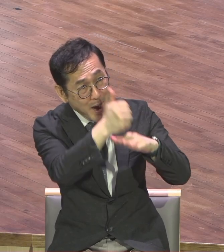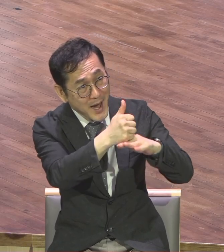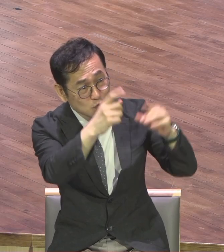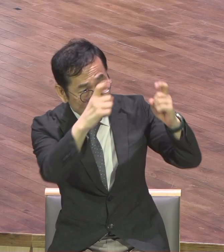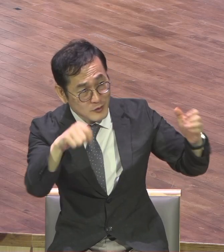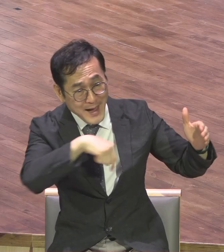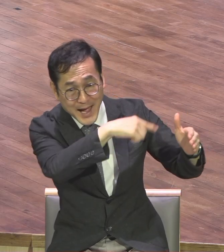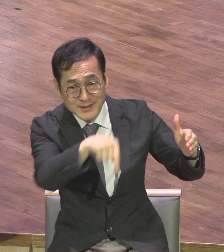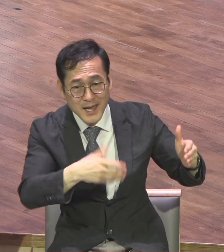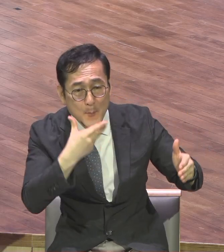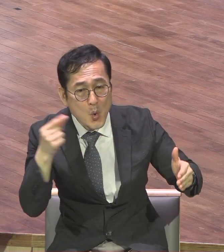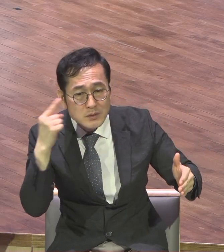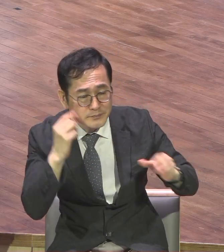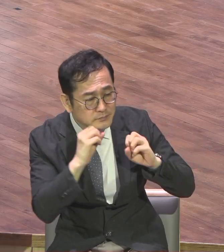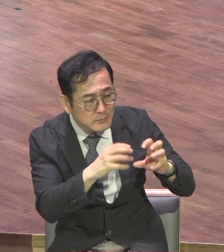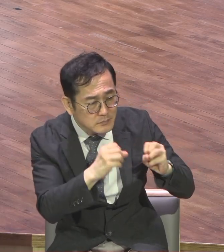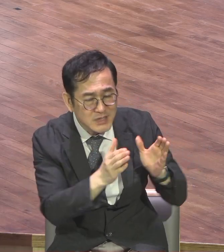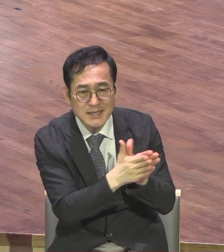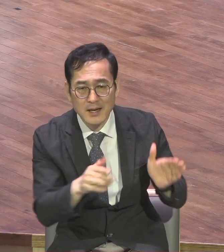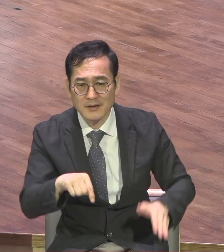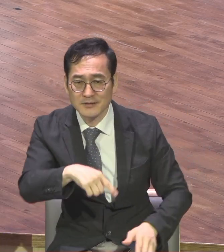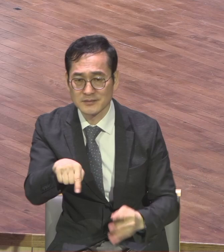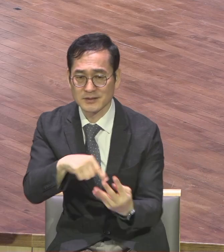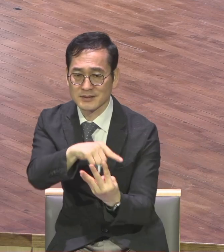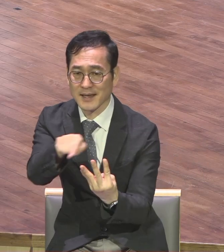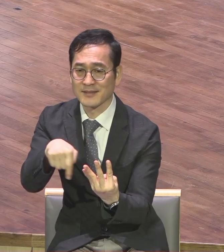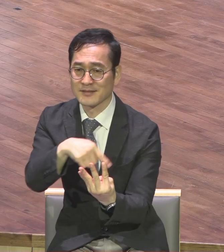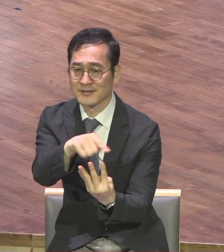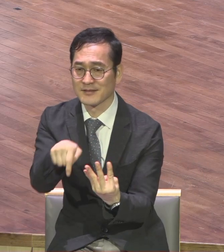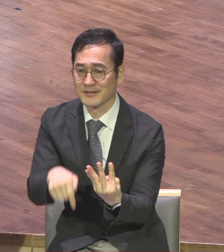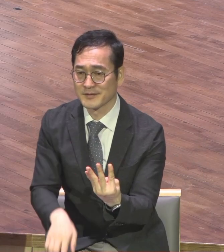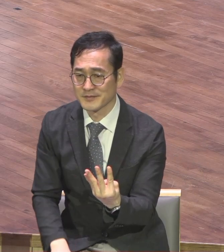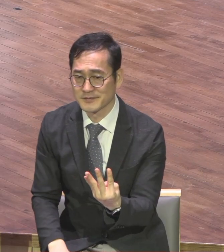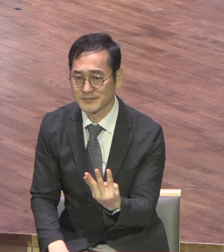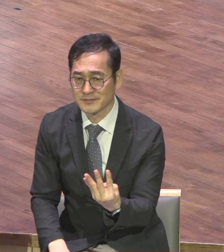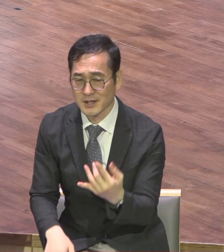했습니다. 이런 위의 내용을 종합해 보면 뭘 말하고 있느냐.